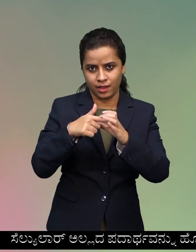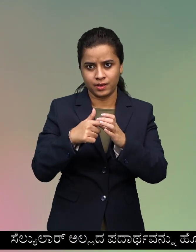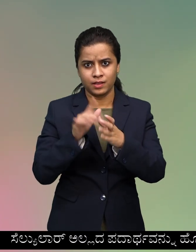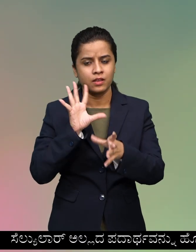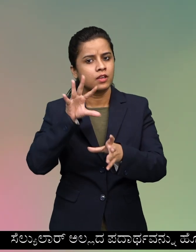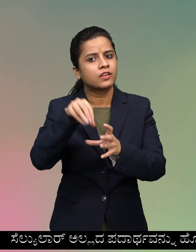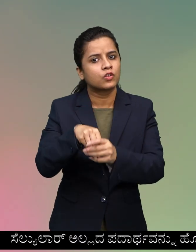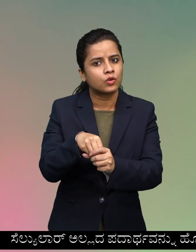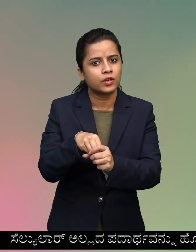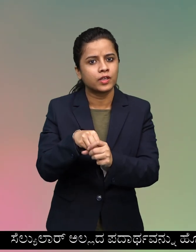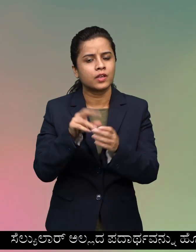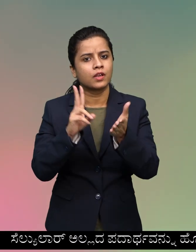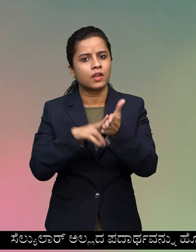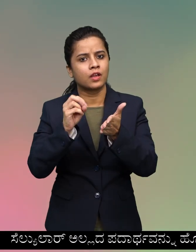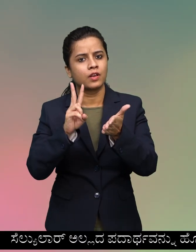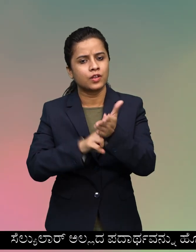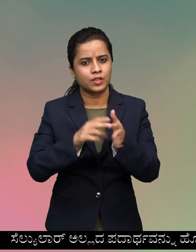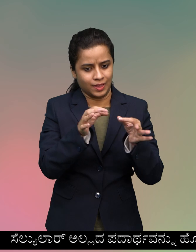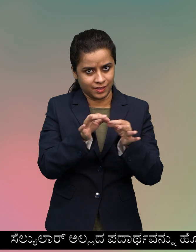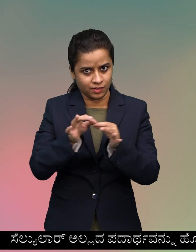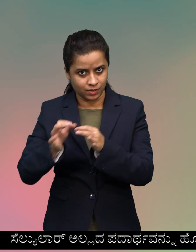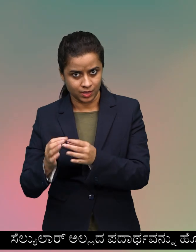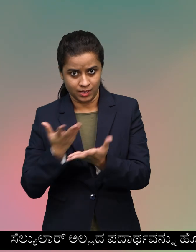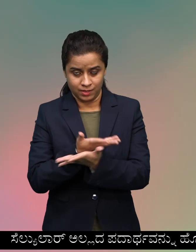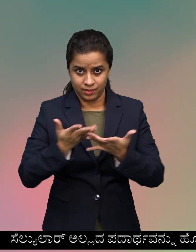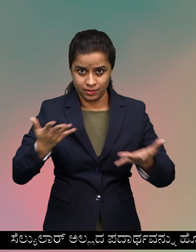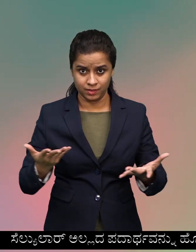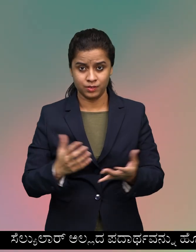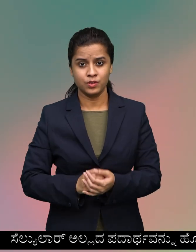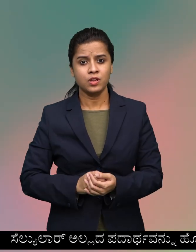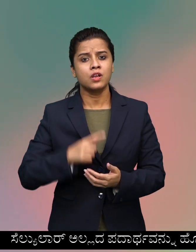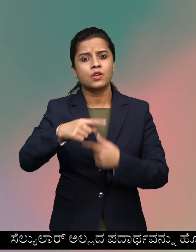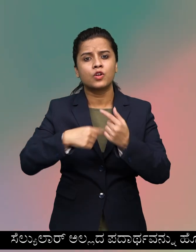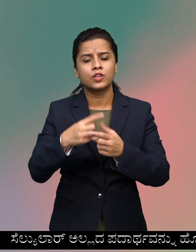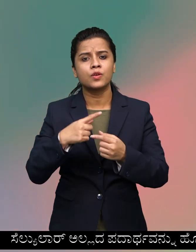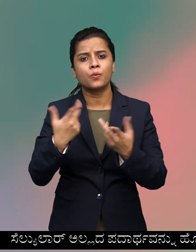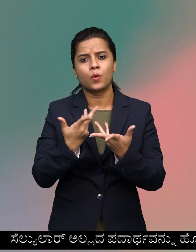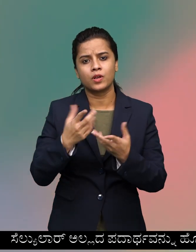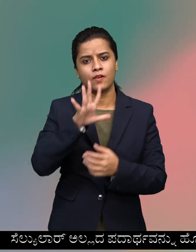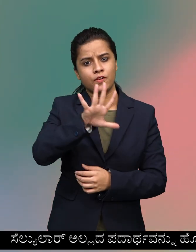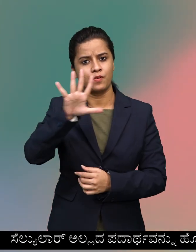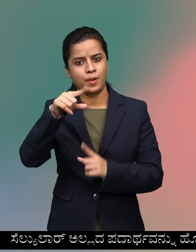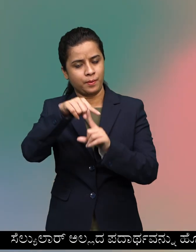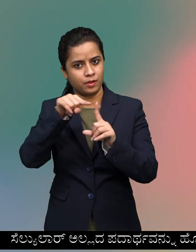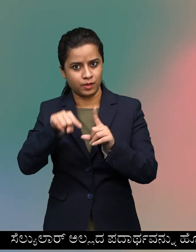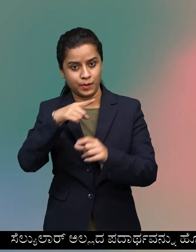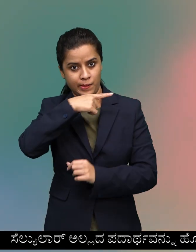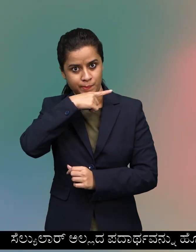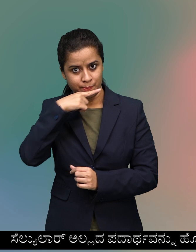ಸೆಲ್ಯುಲಾರ್ ಅಲ್ಲದ ಪದಾರ್ಥವನ್ನು ಹೊಂದಿರುತ್ತದೆ. ಇದು ಸುಮಾರು 55% ರಕ್ತವನ್ನು ಹೊಂದಿರುತ್ತದೆ.